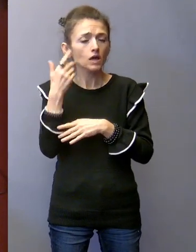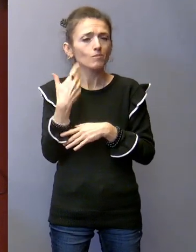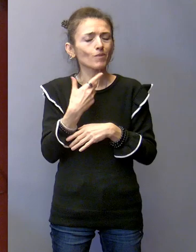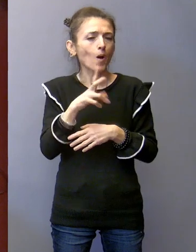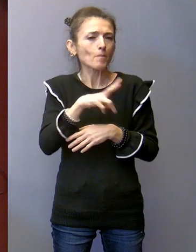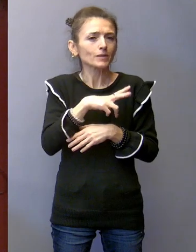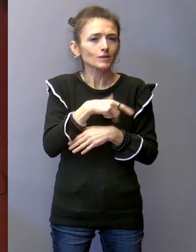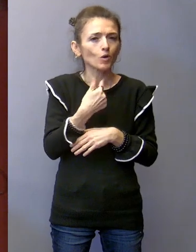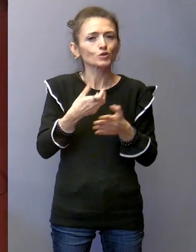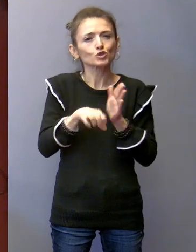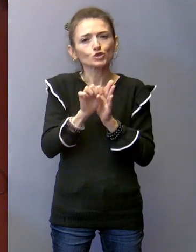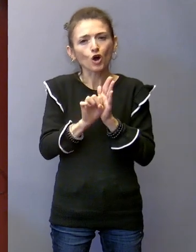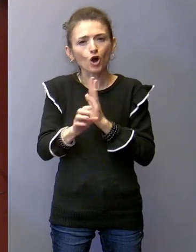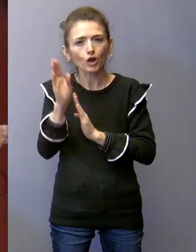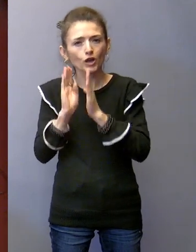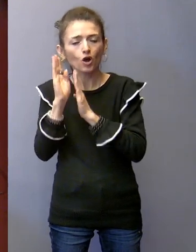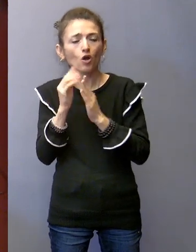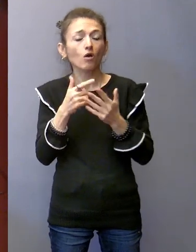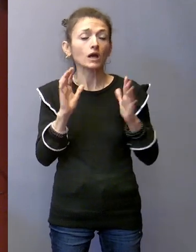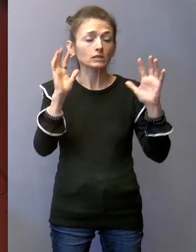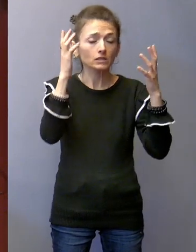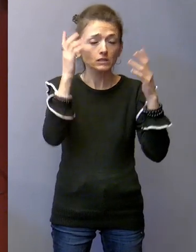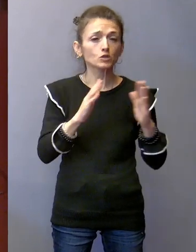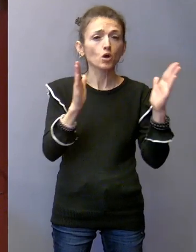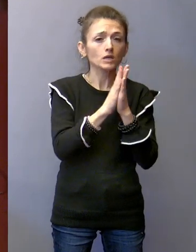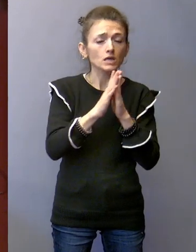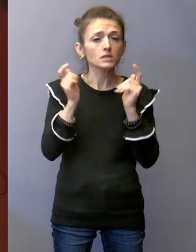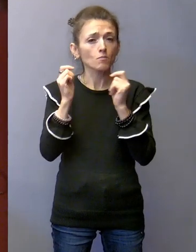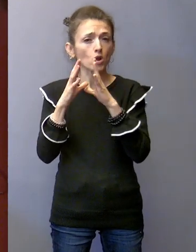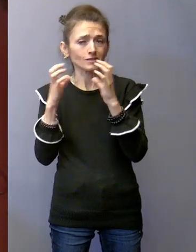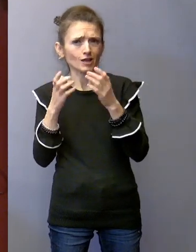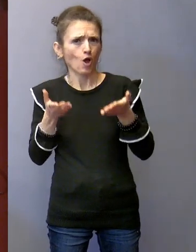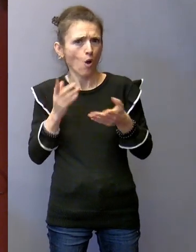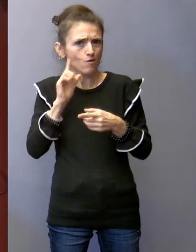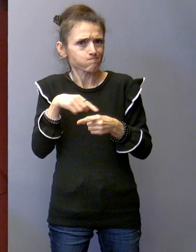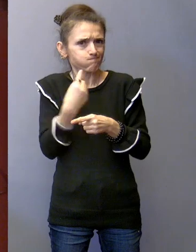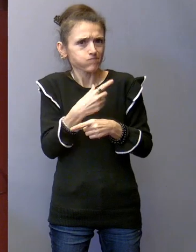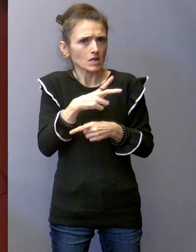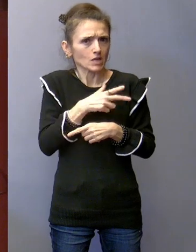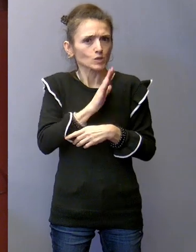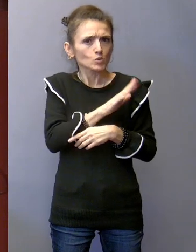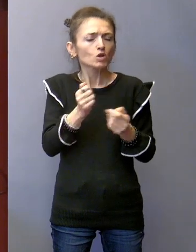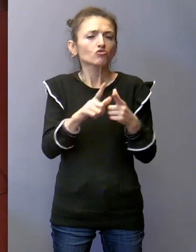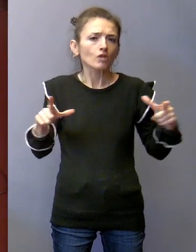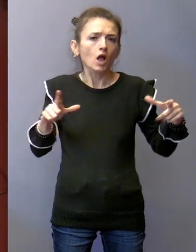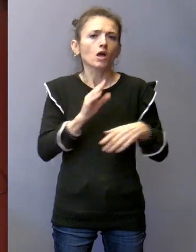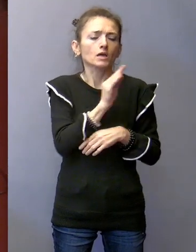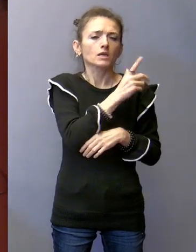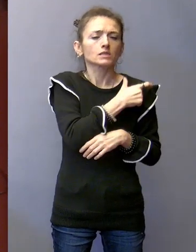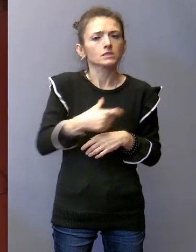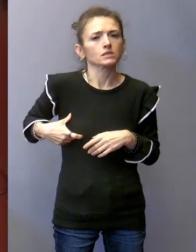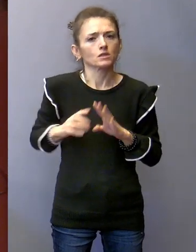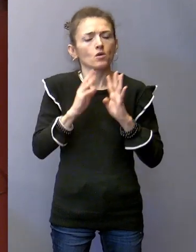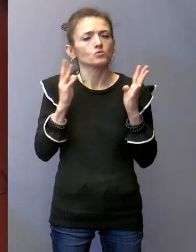artistico le chiese monasteri per esempio patrimonio ancora oggi della città e quindi si impegna il Sindaco la Giunta Ok Dando